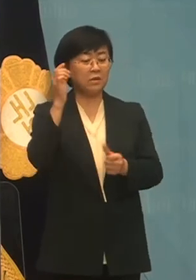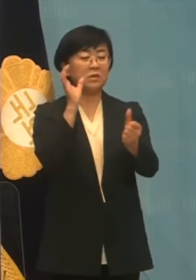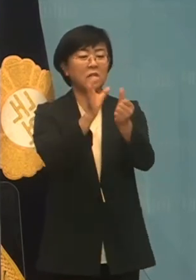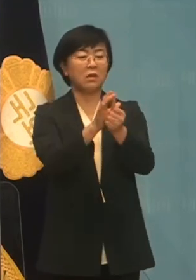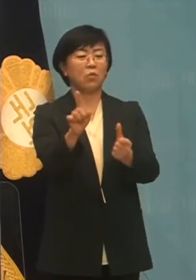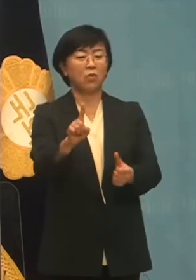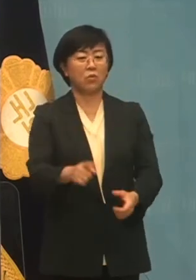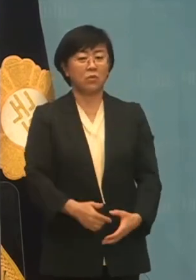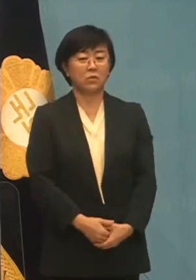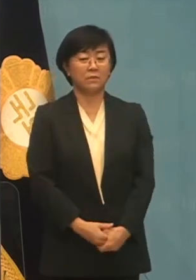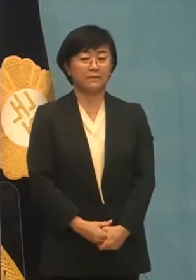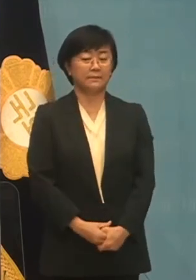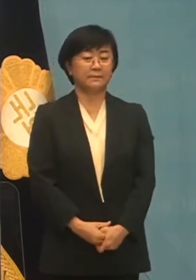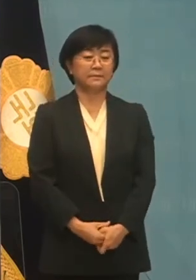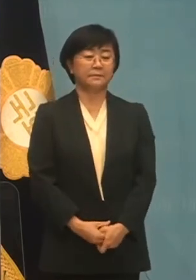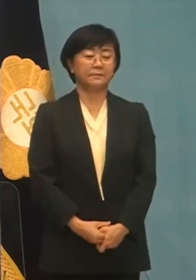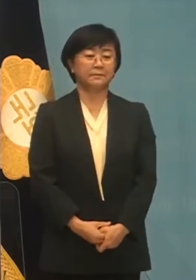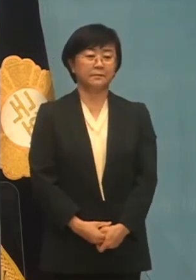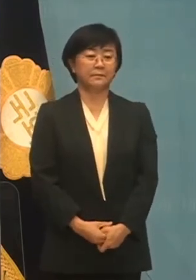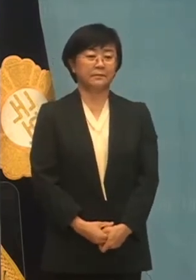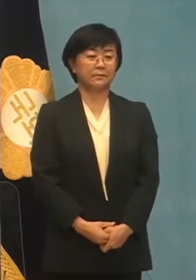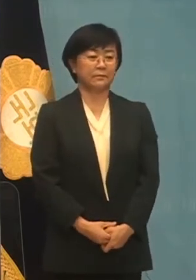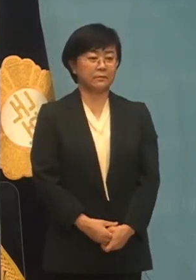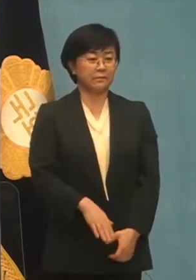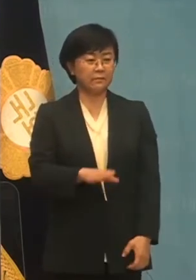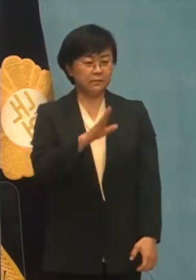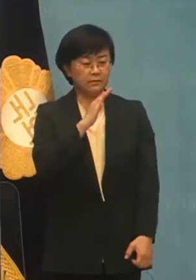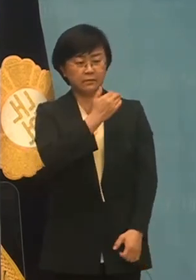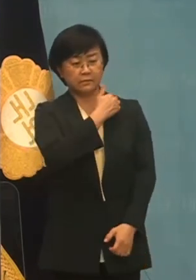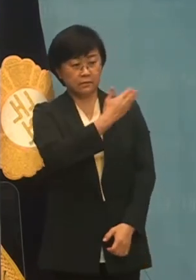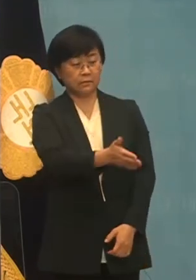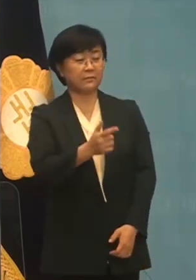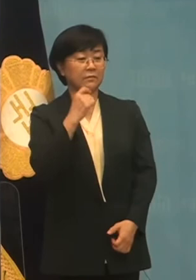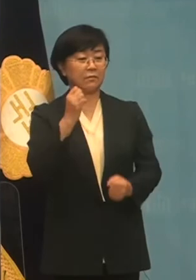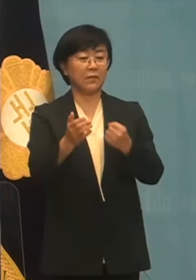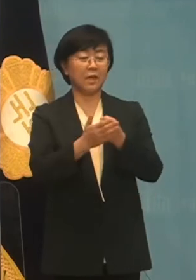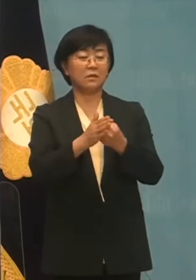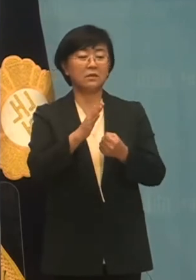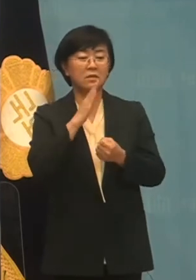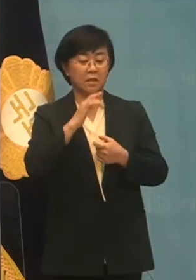책임질 것입니까? 도저히 묵과할 수 없는